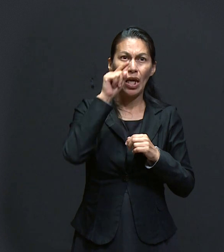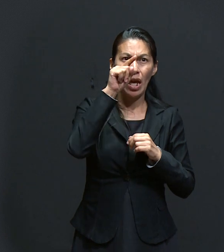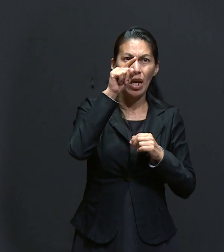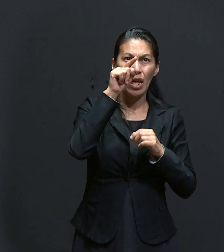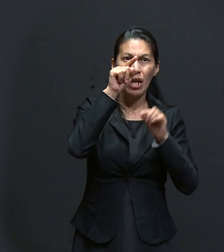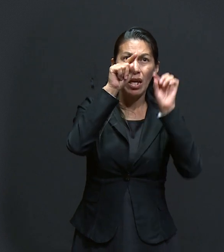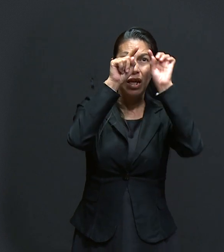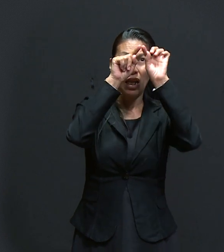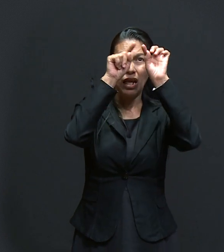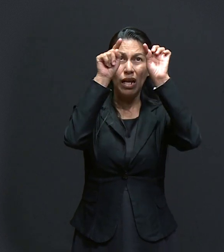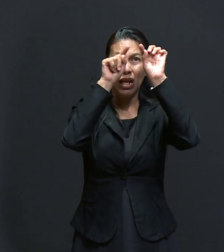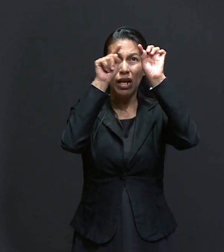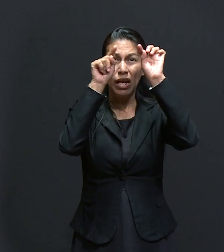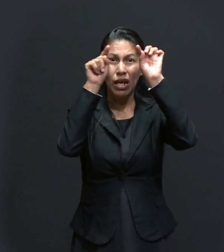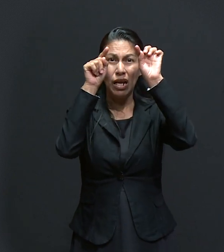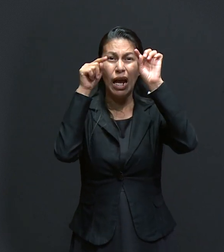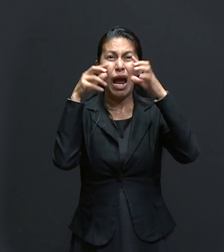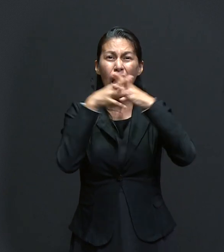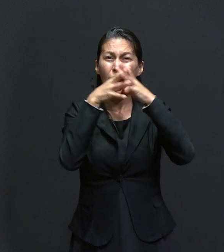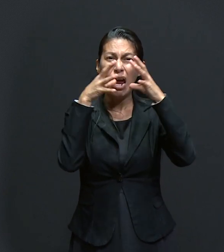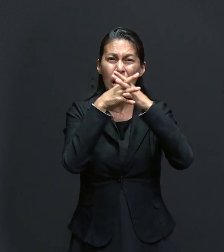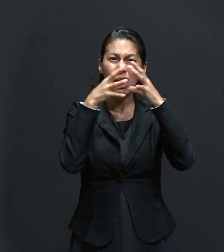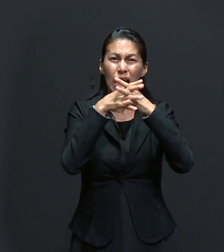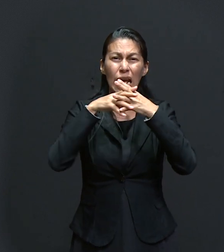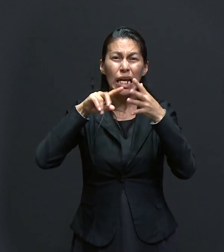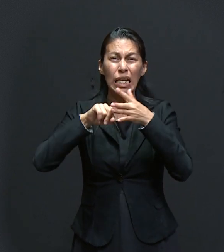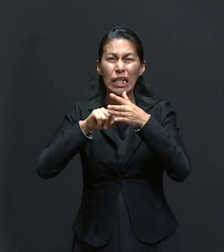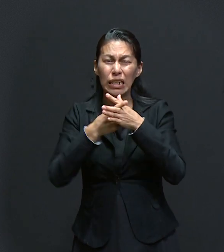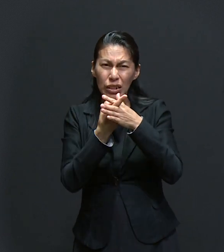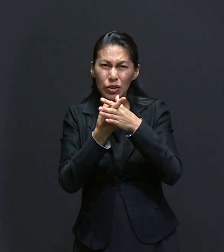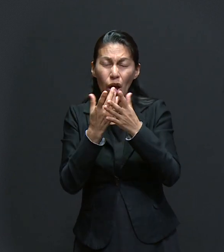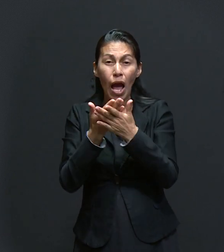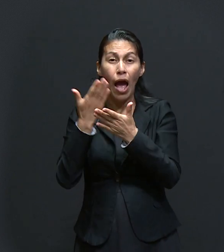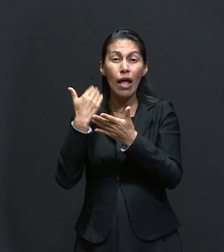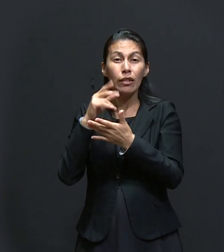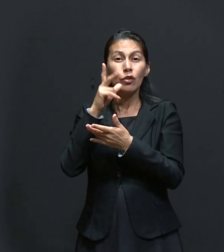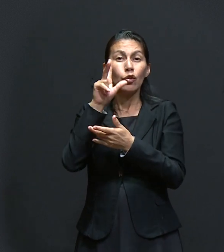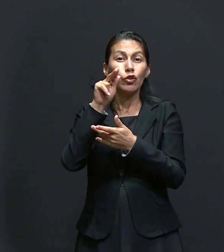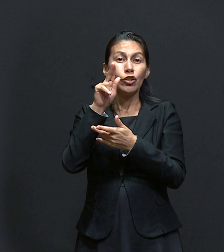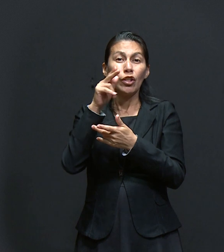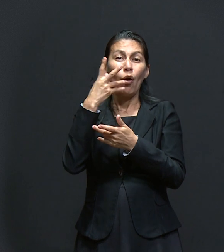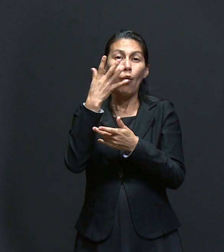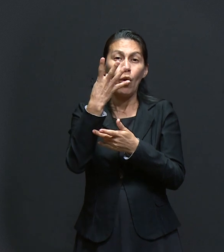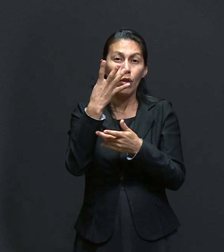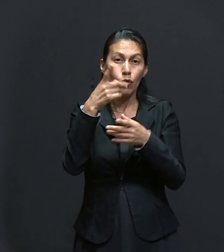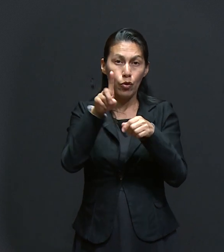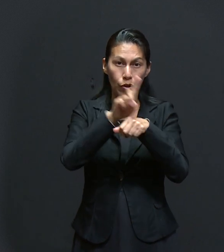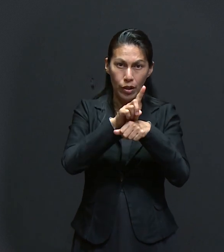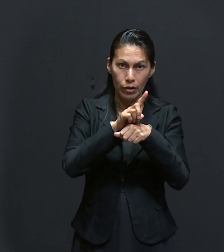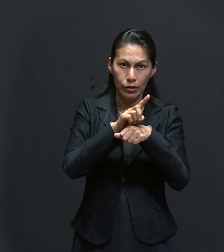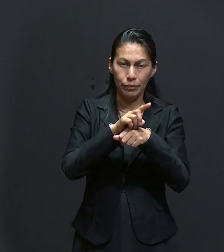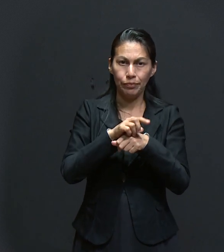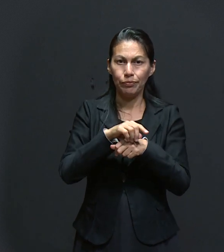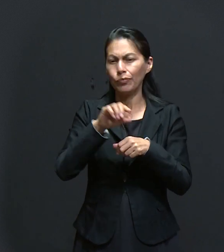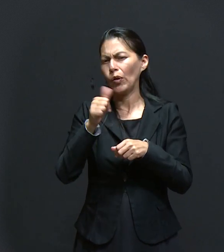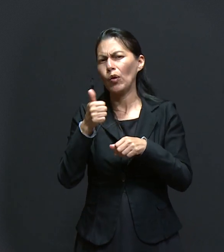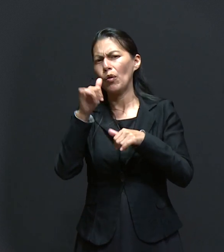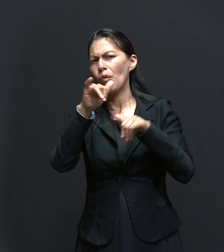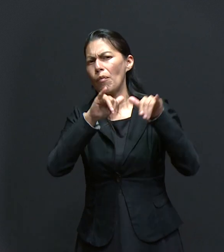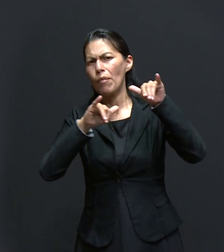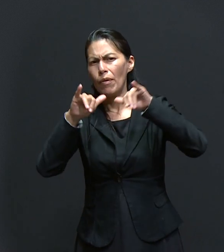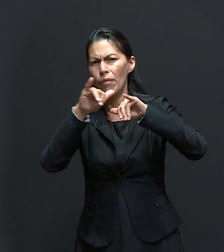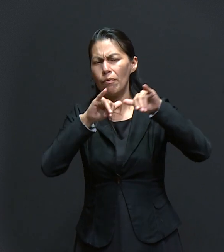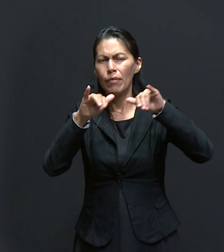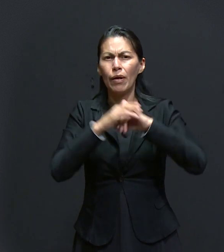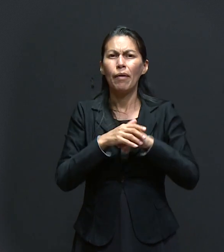universidad adventista en ucrania y así comenzó la guerra 84 días atrás en otro